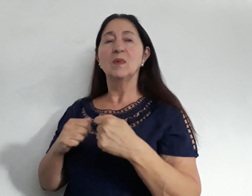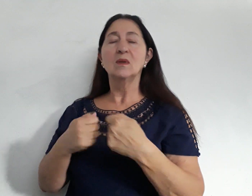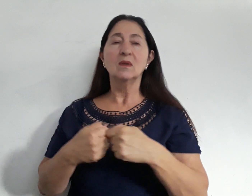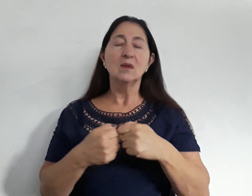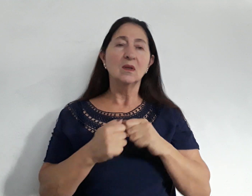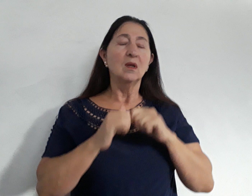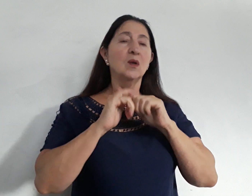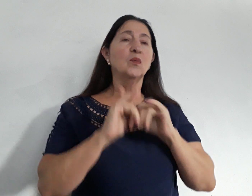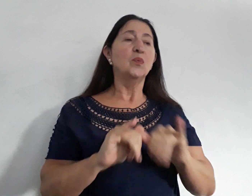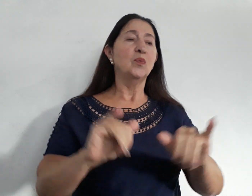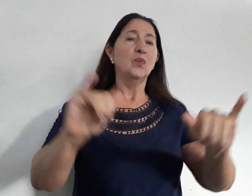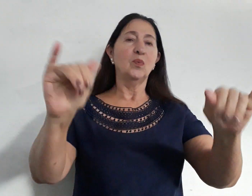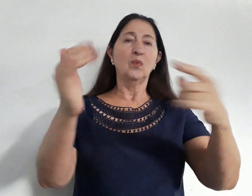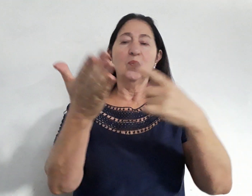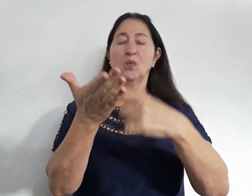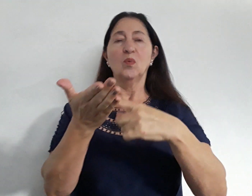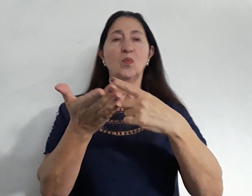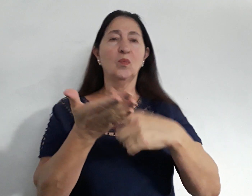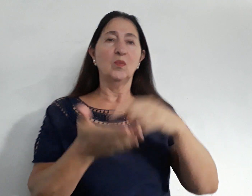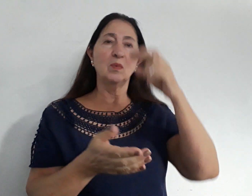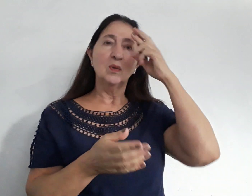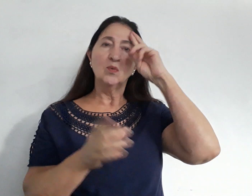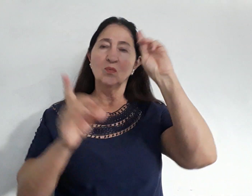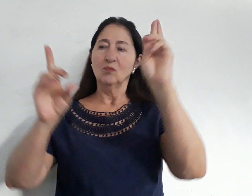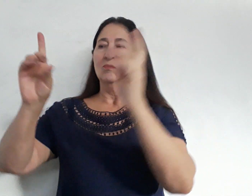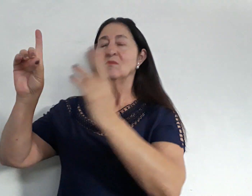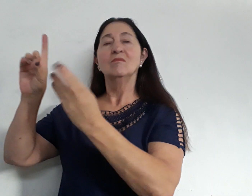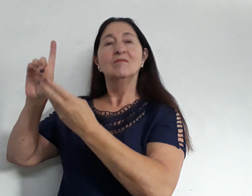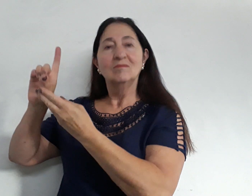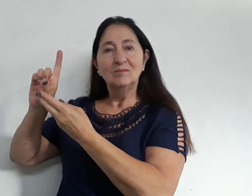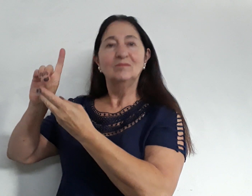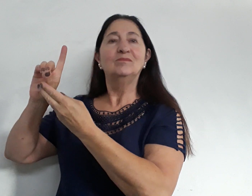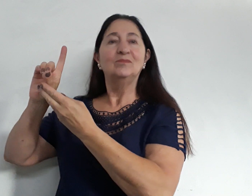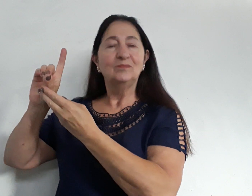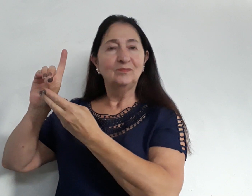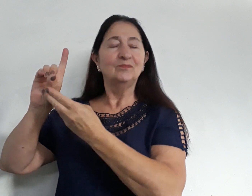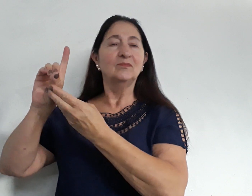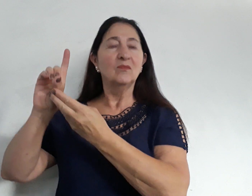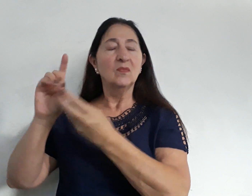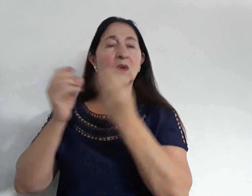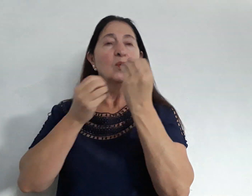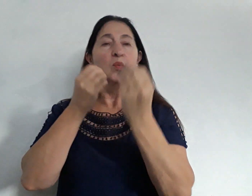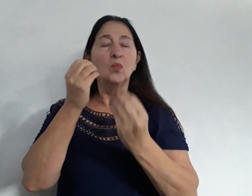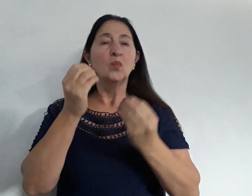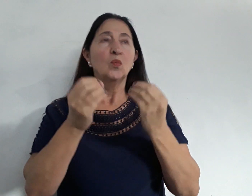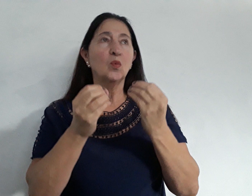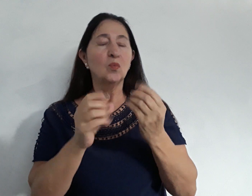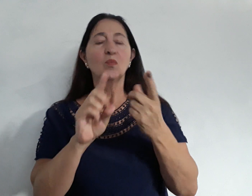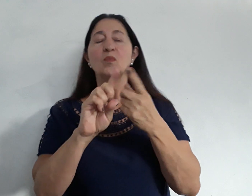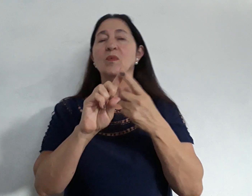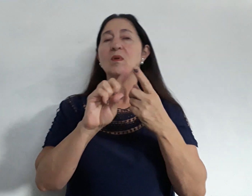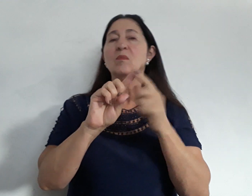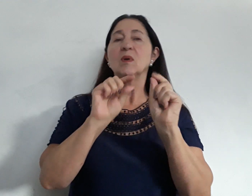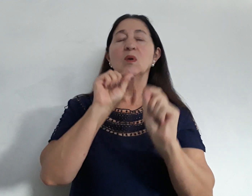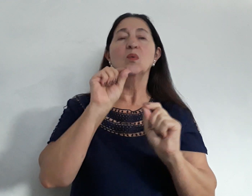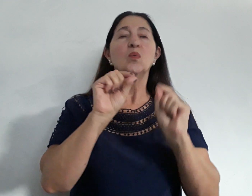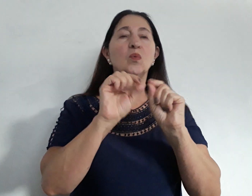seu Senhor, que é Deus, e o compromisso com a humanidade, de também multiplicar os